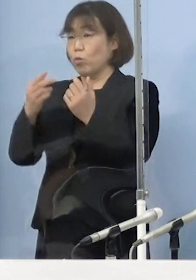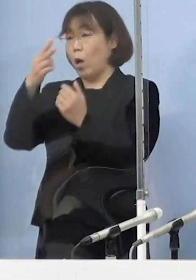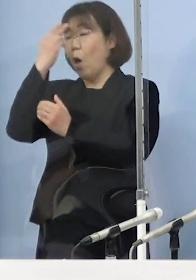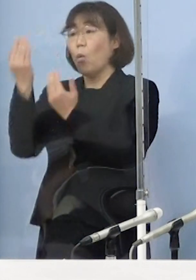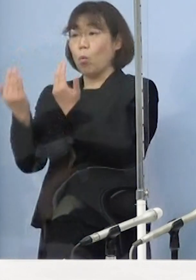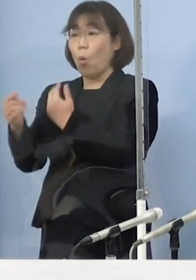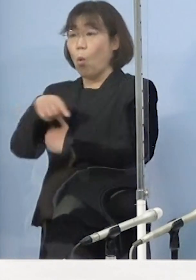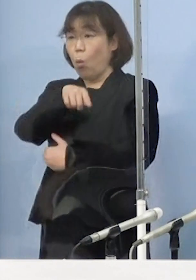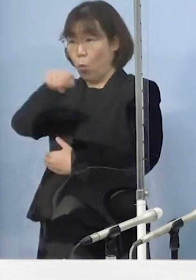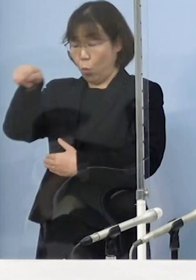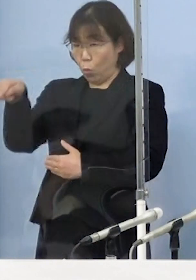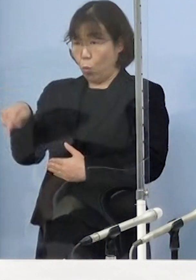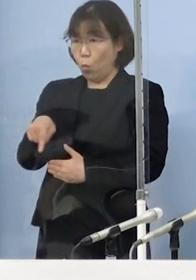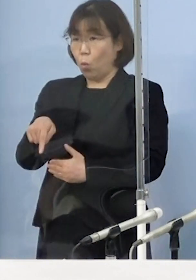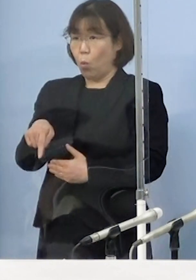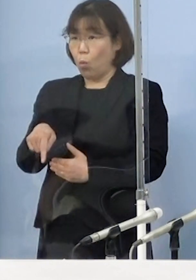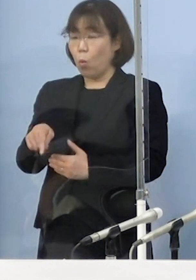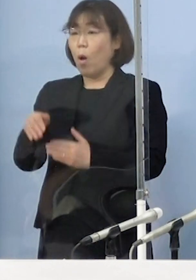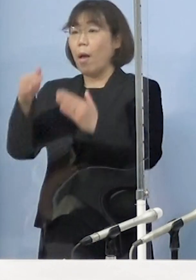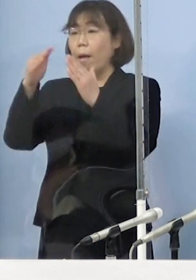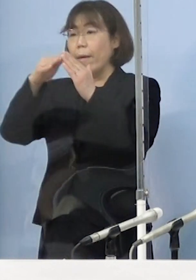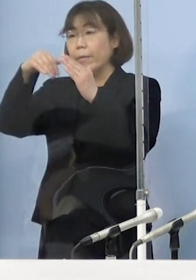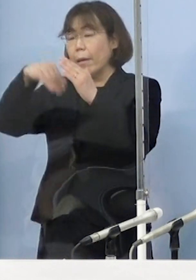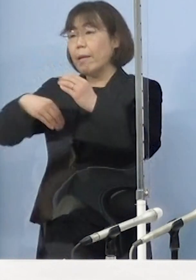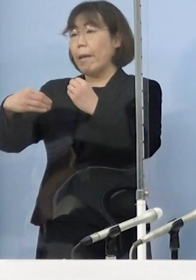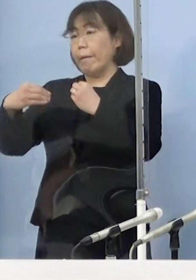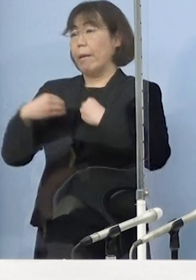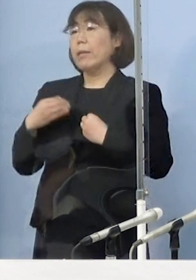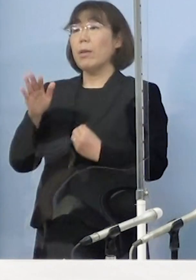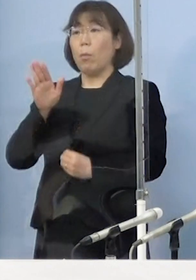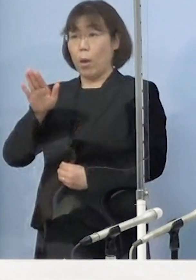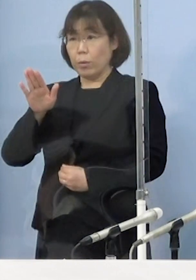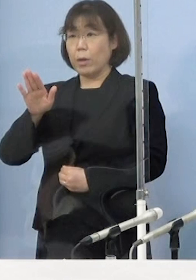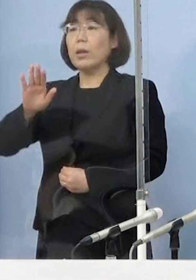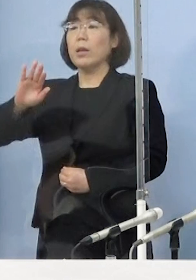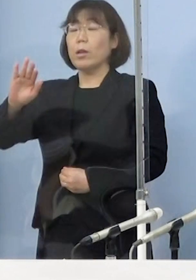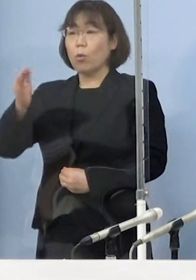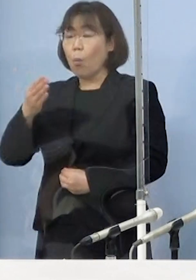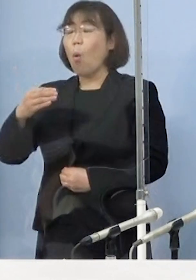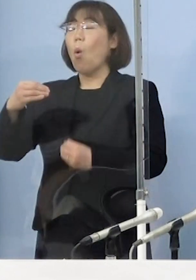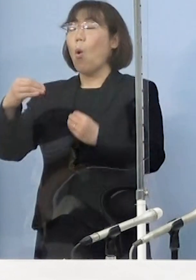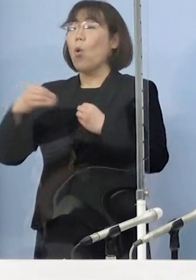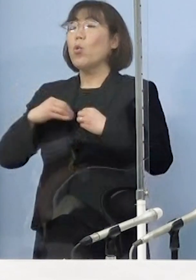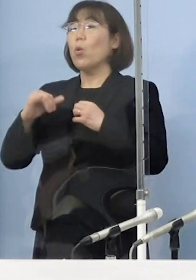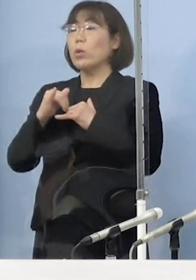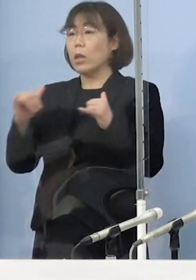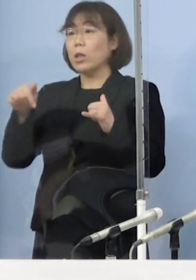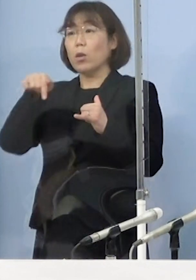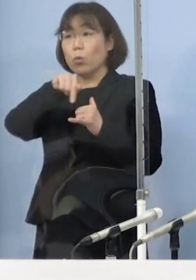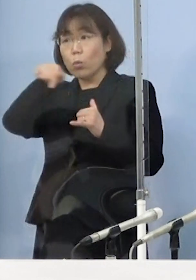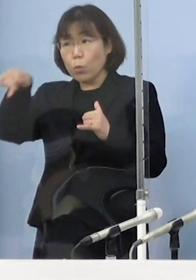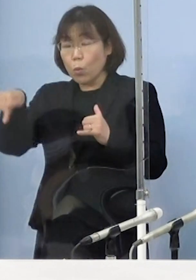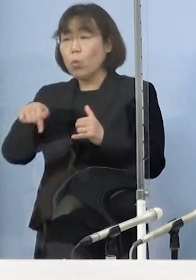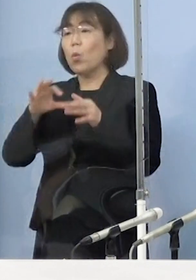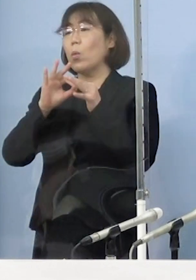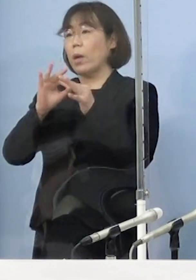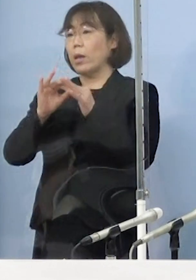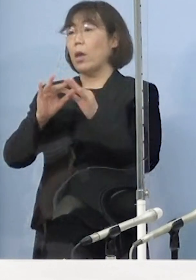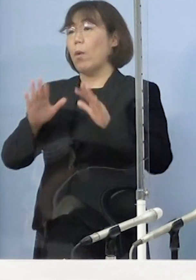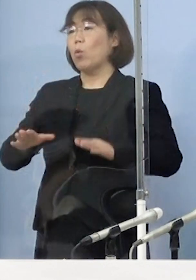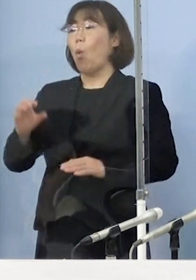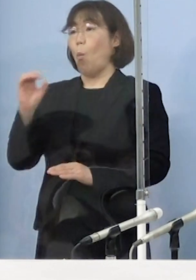うしたいわゆる家庭内感染もあるわけなんですが、そうした陽性者、今日もゼロということにな